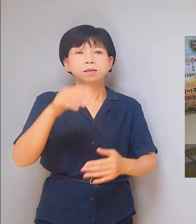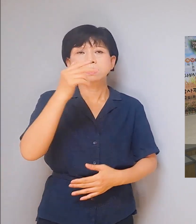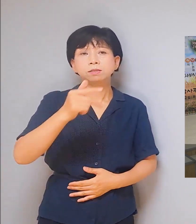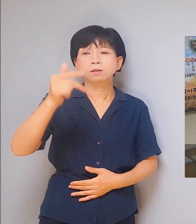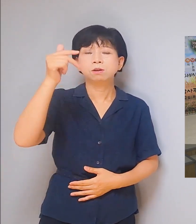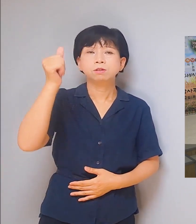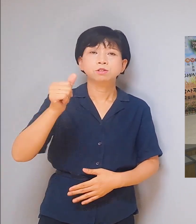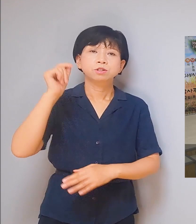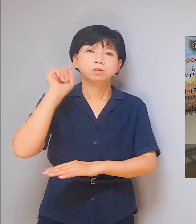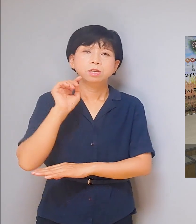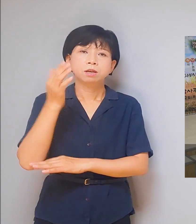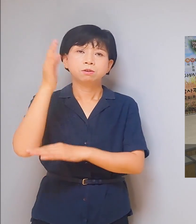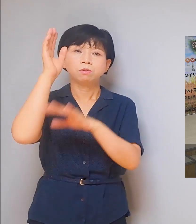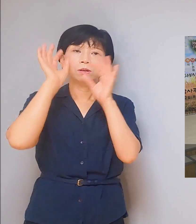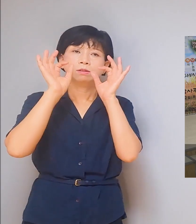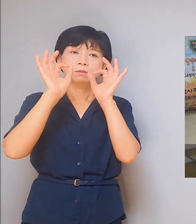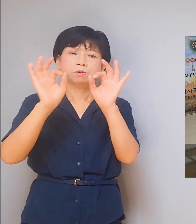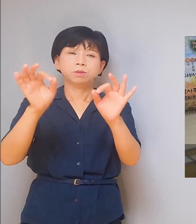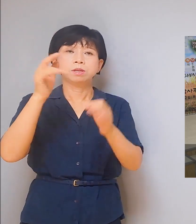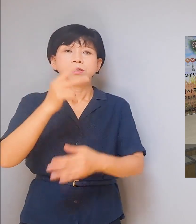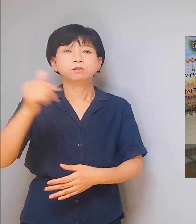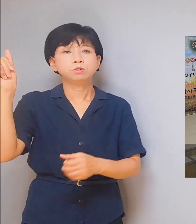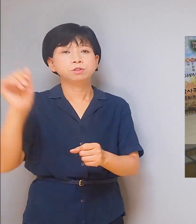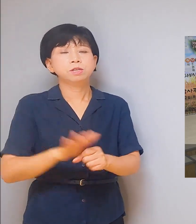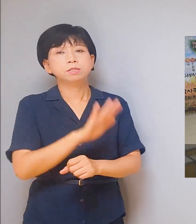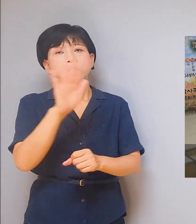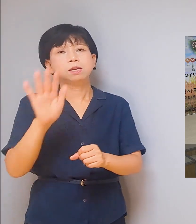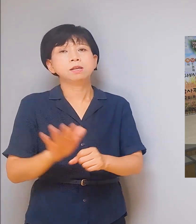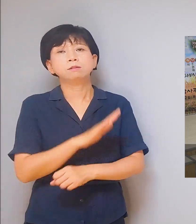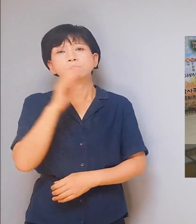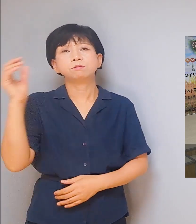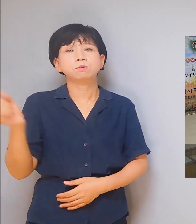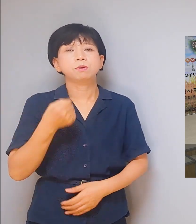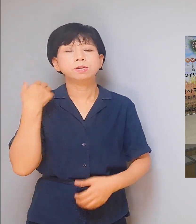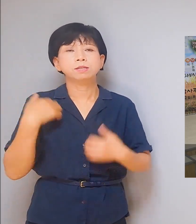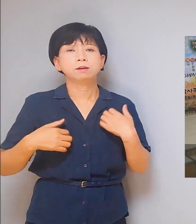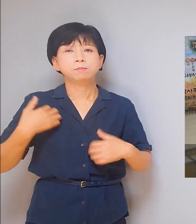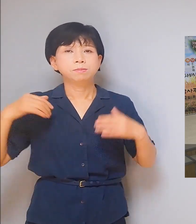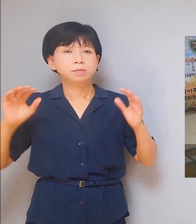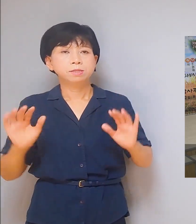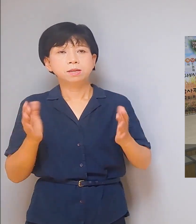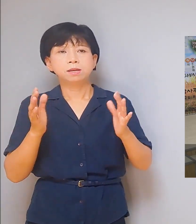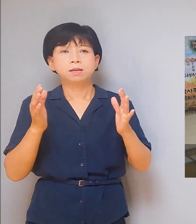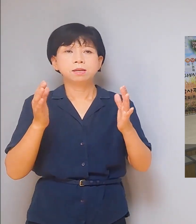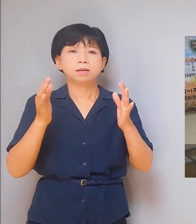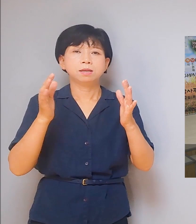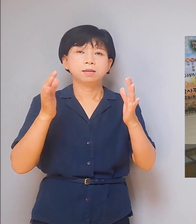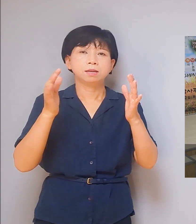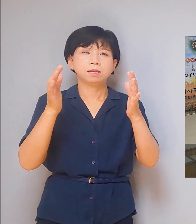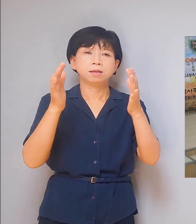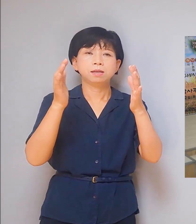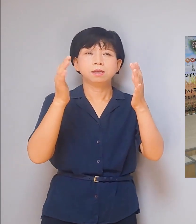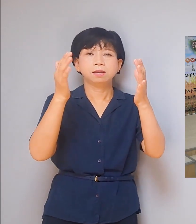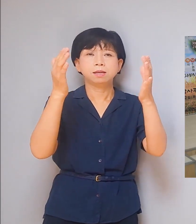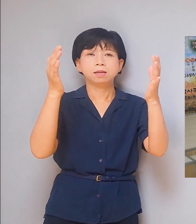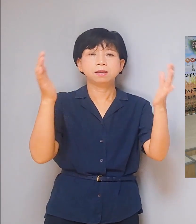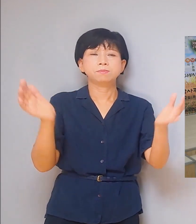자매 안에서 주의 영광을 보내 주의 사랑으로